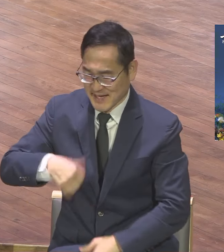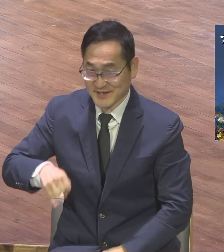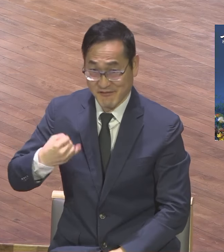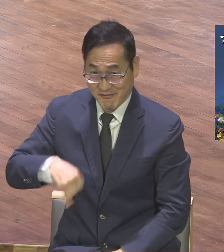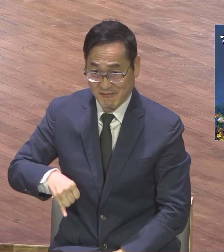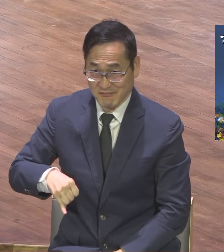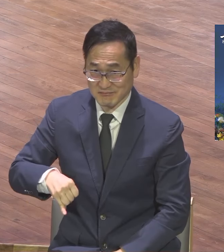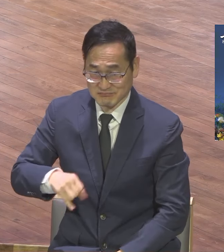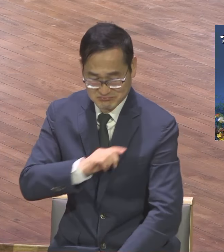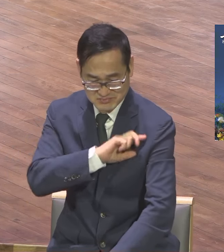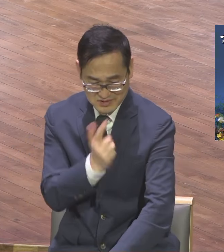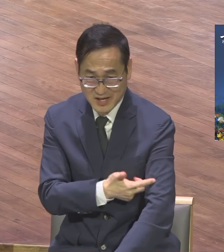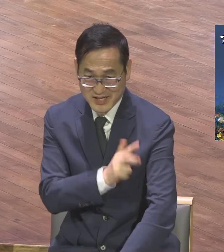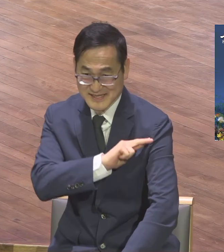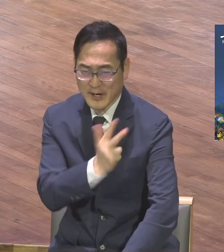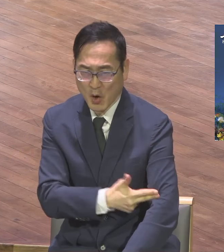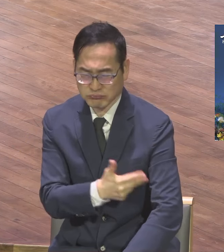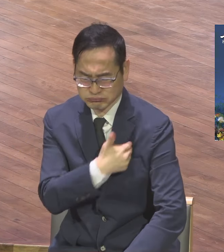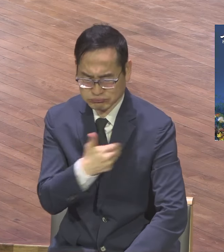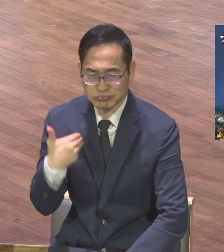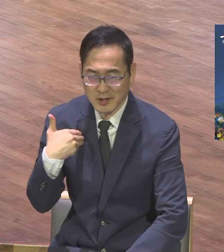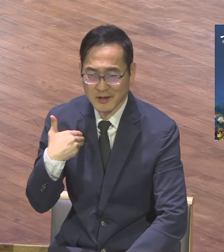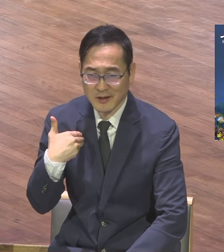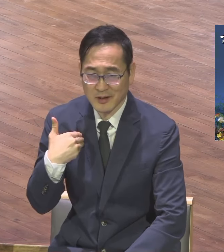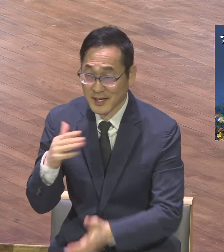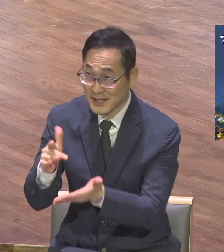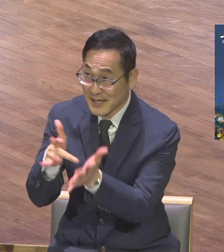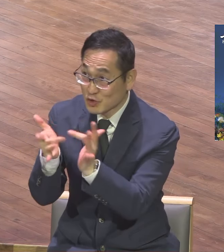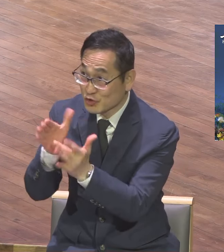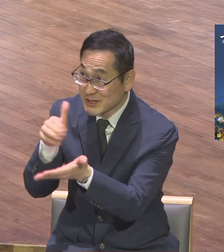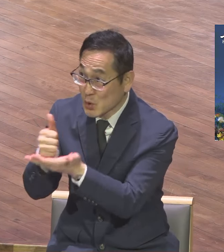그러니까 예수 그리스도가 내 안에 있다